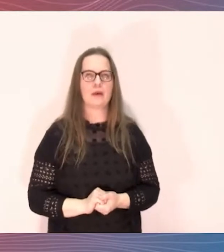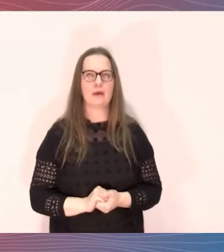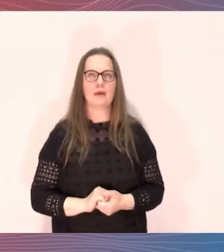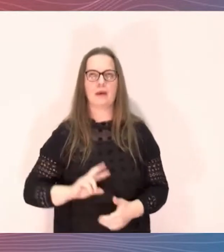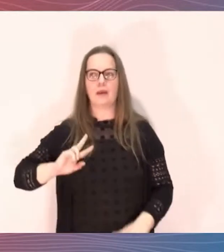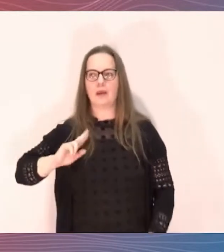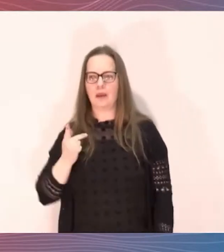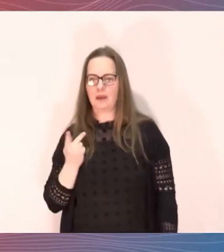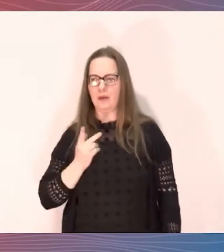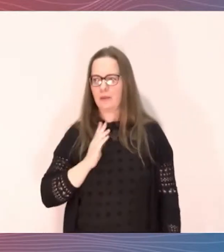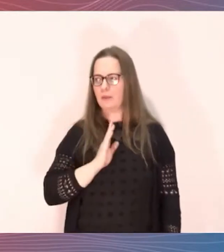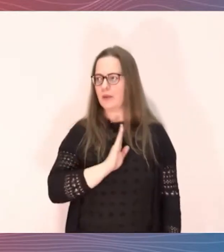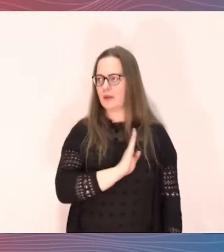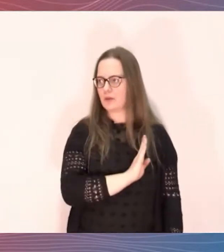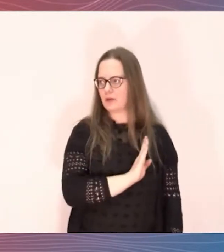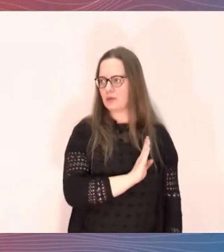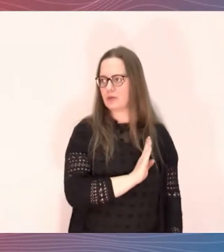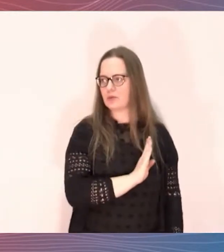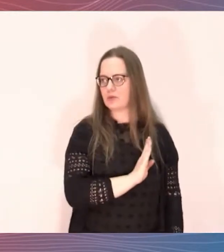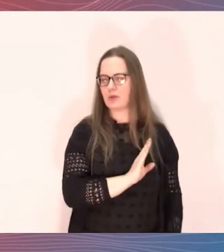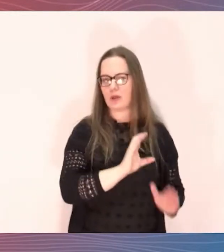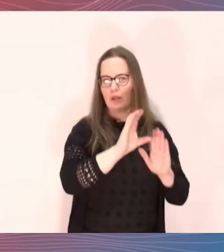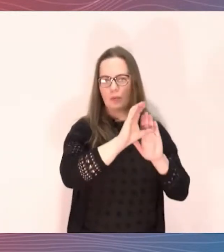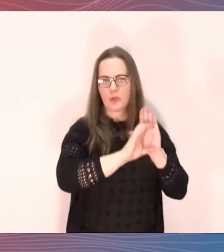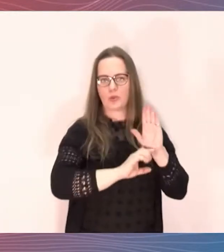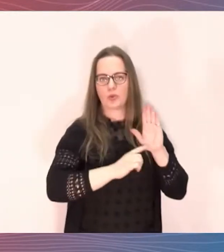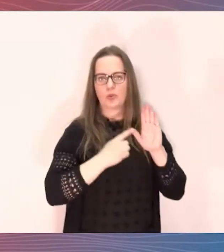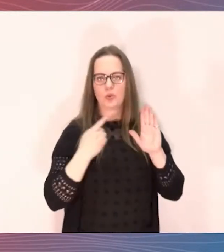Hebreus 1:3, vamos lá. Hebreus 1:3.